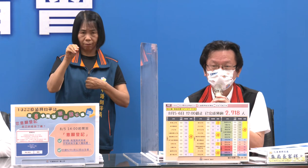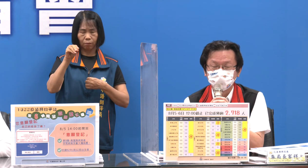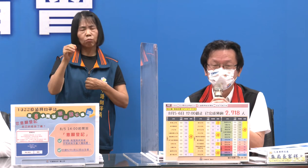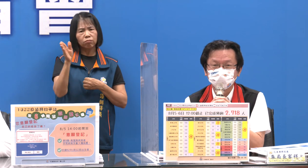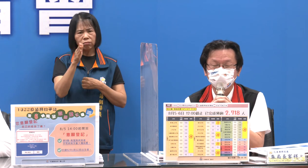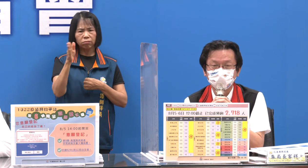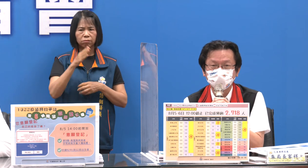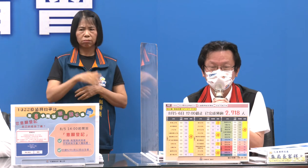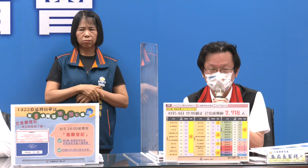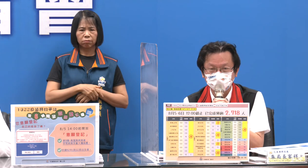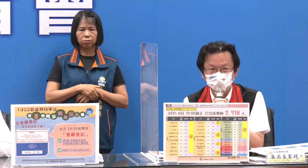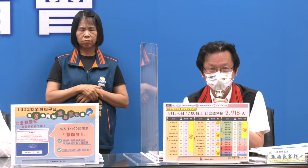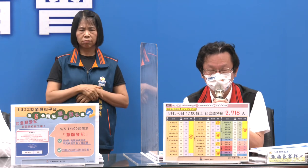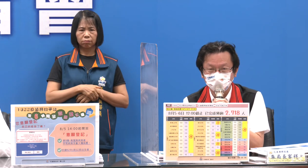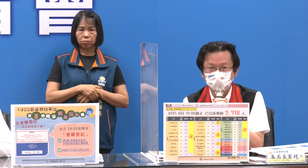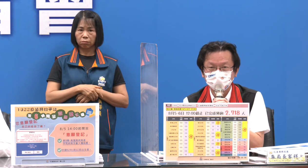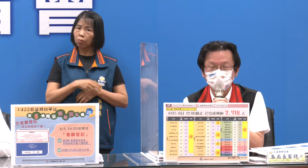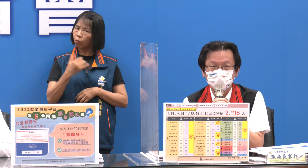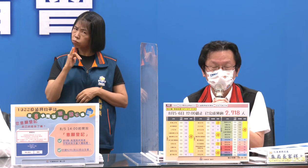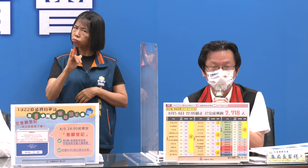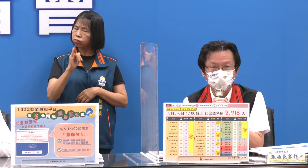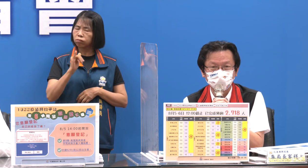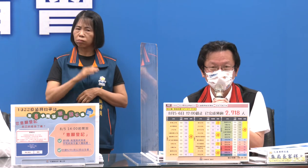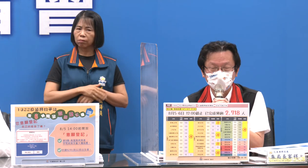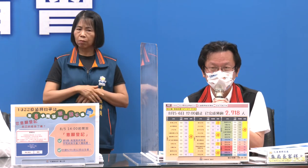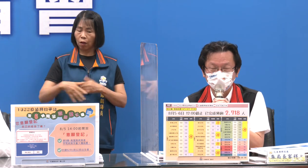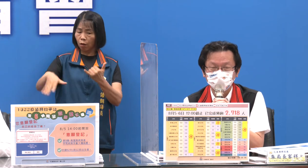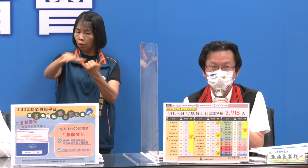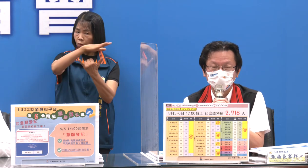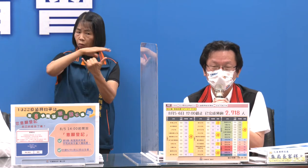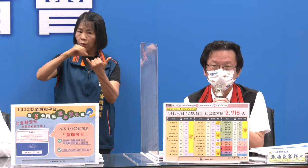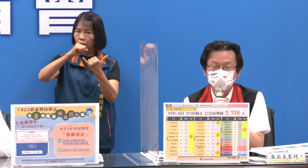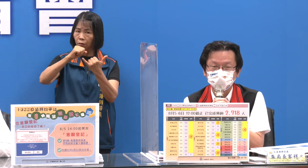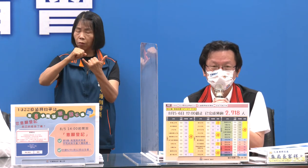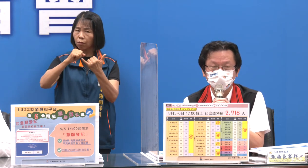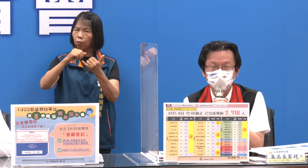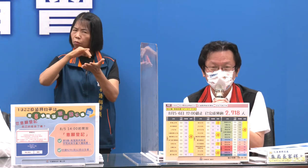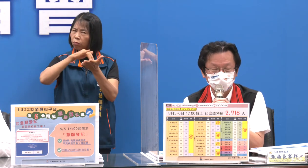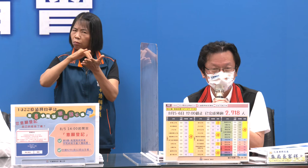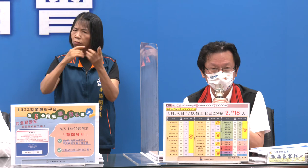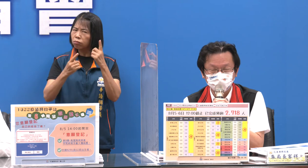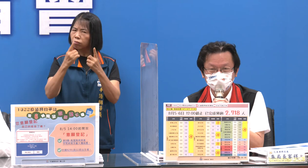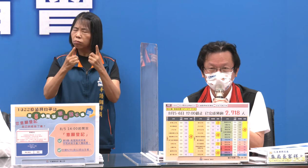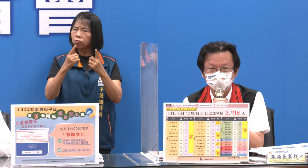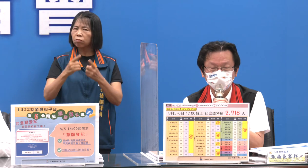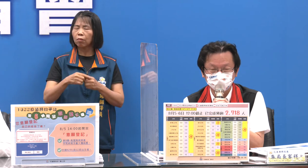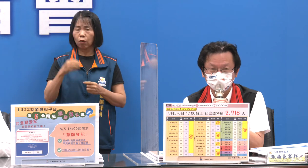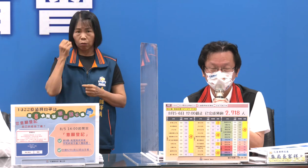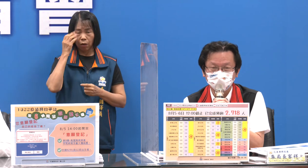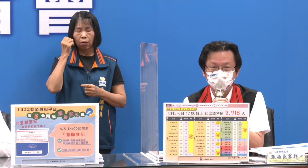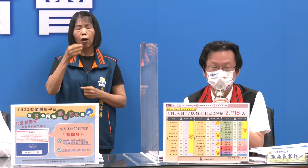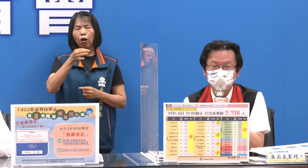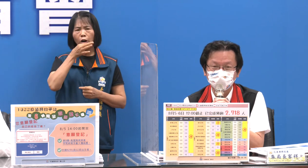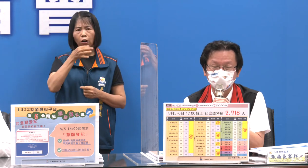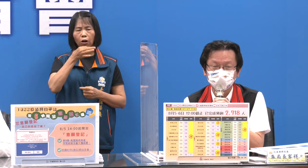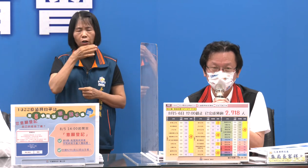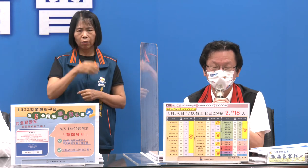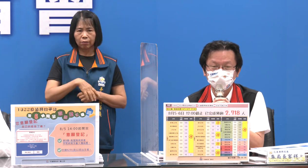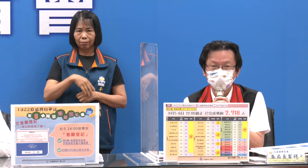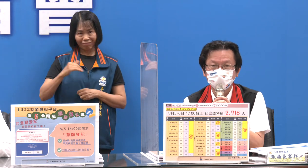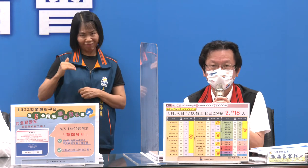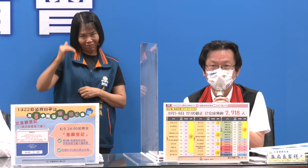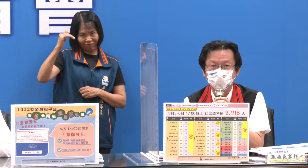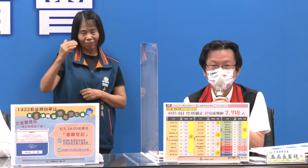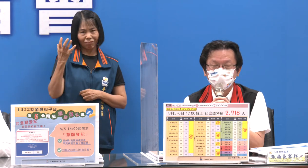啊，实际上是非常大的一个数量。在全国来讲其实我们的量能是非常的足够而且非常